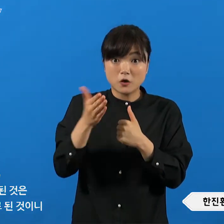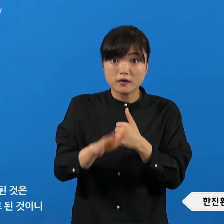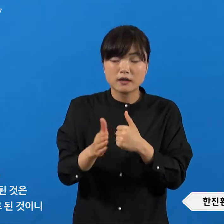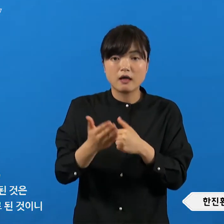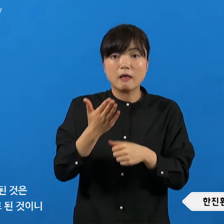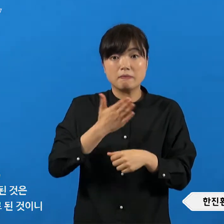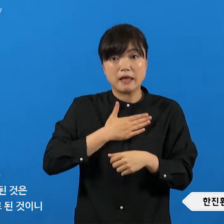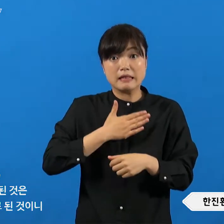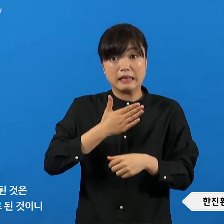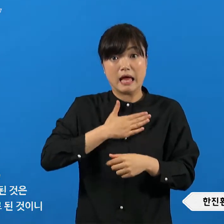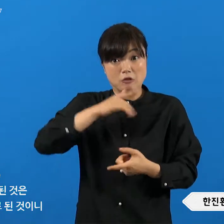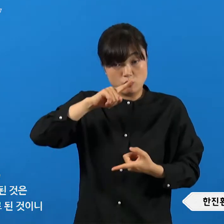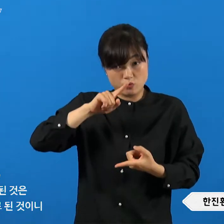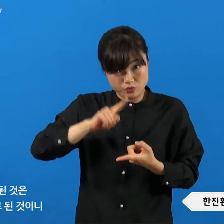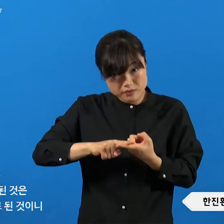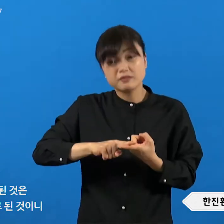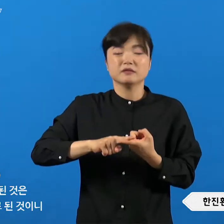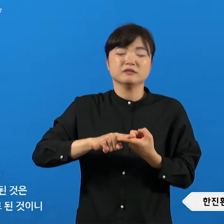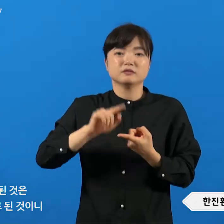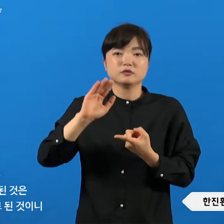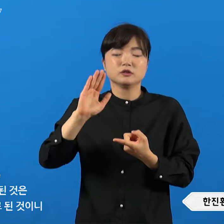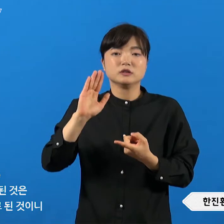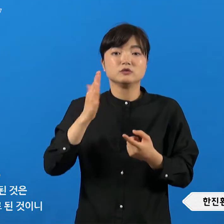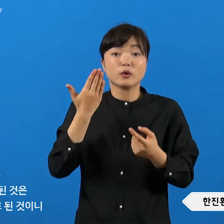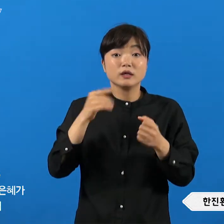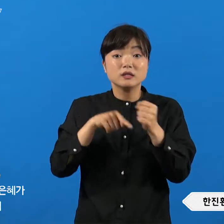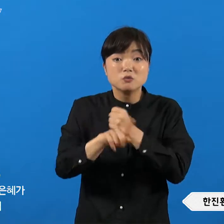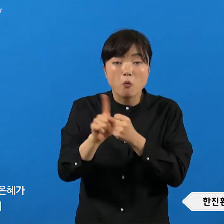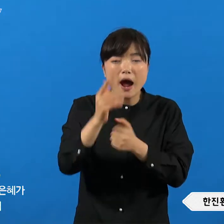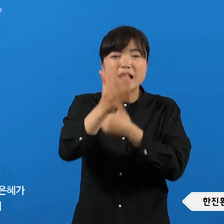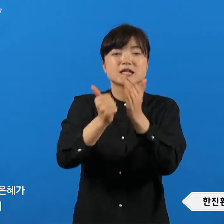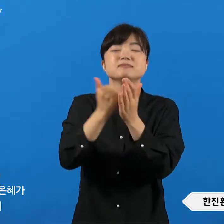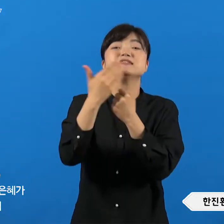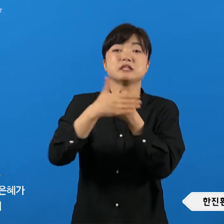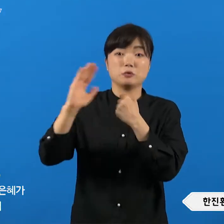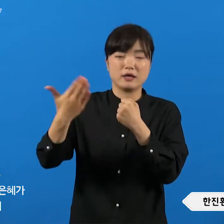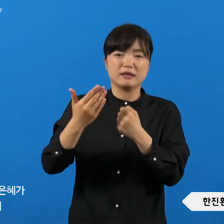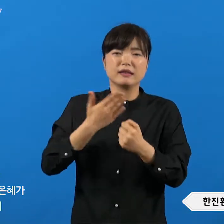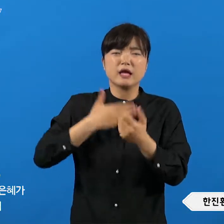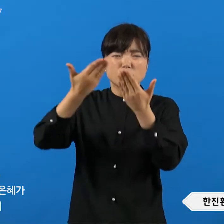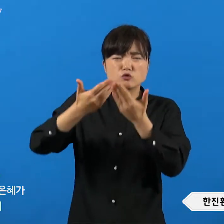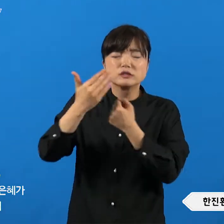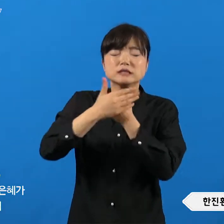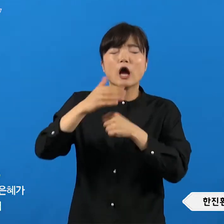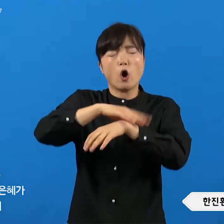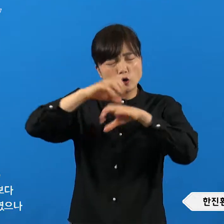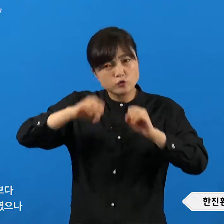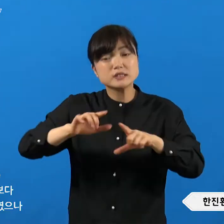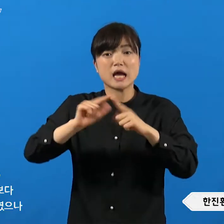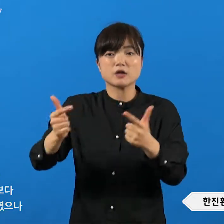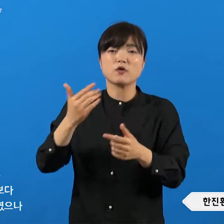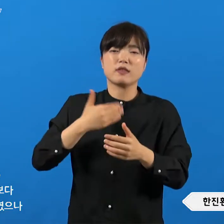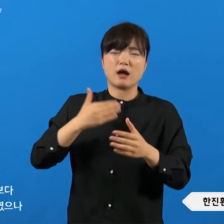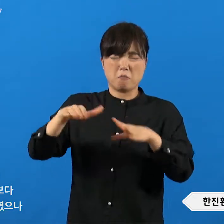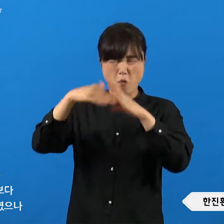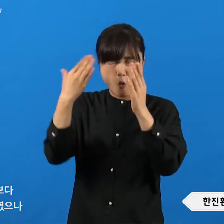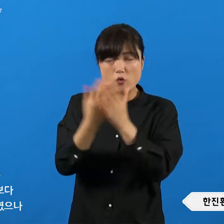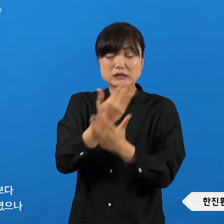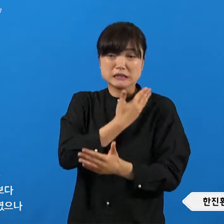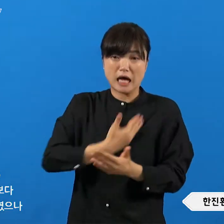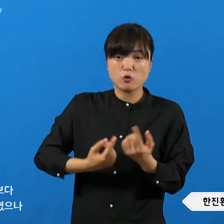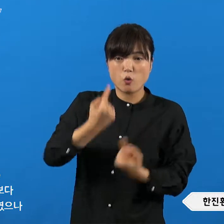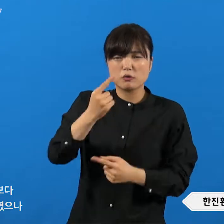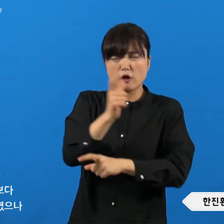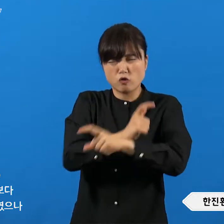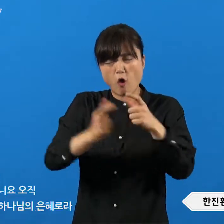그러나 내가 나 된 것은 하나님의 은혜로 된 것이니 내게 주신 그의 은혜가 헛되지 아니하여 내가 모든 사도보다